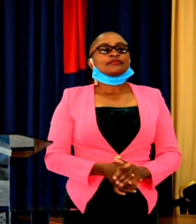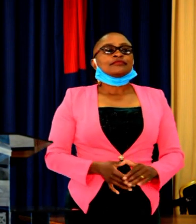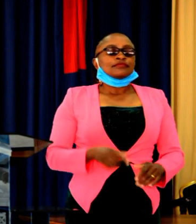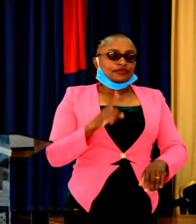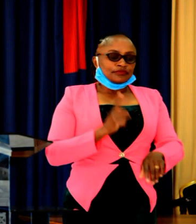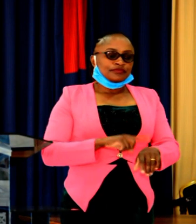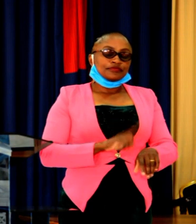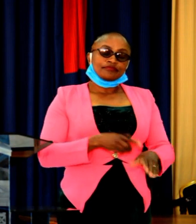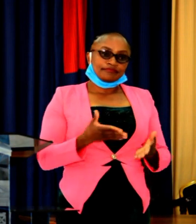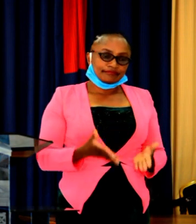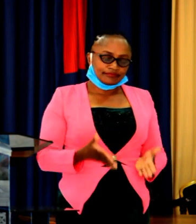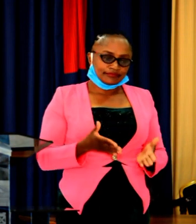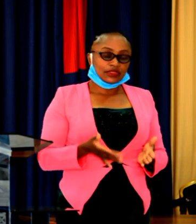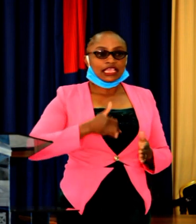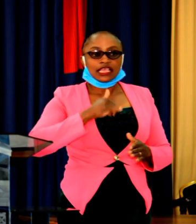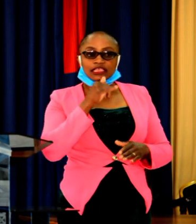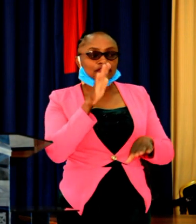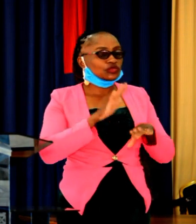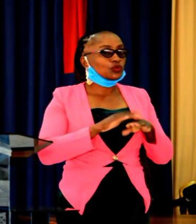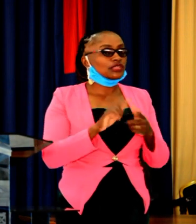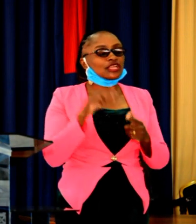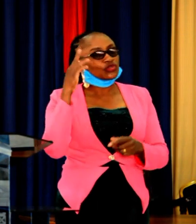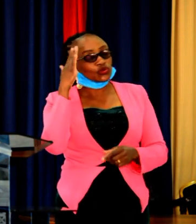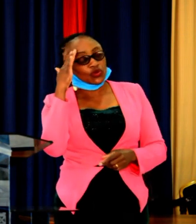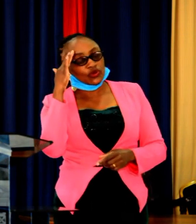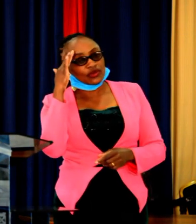Wakati huu ni vizuri kujua